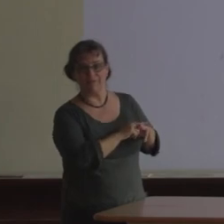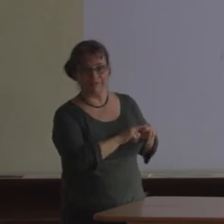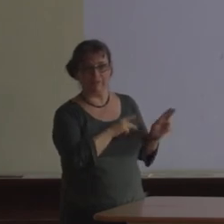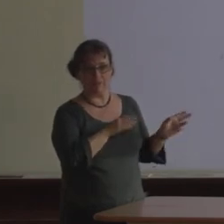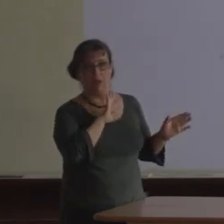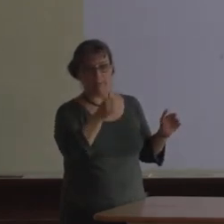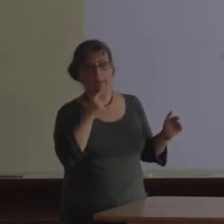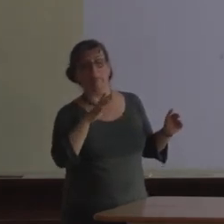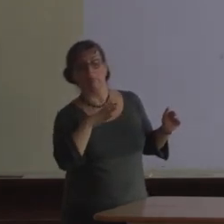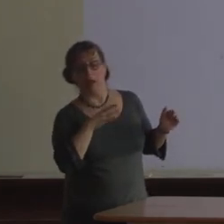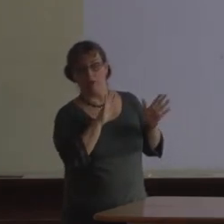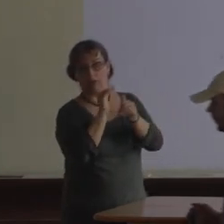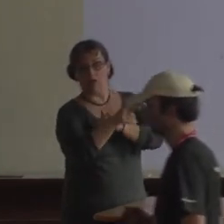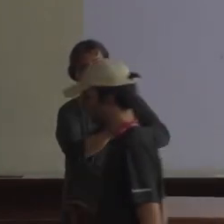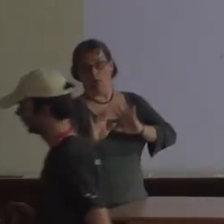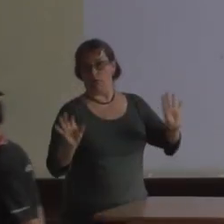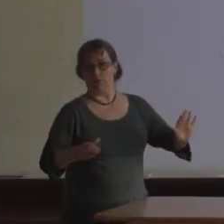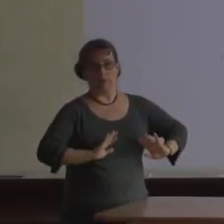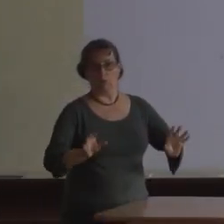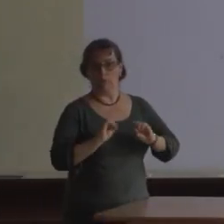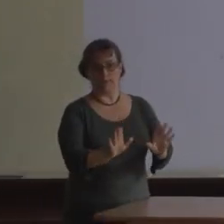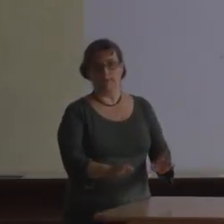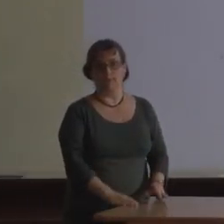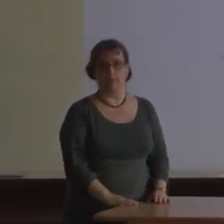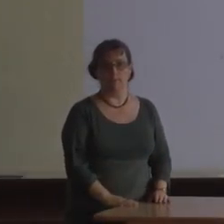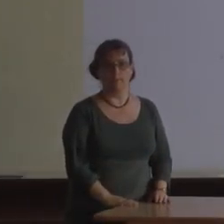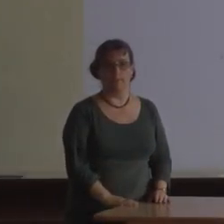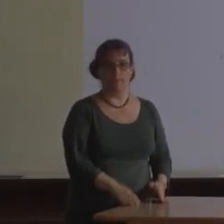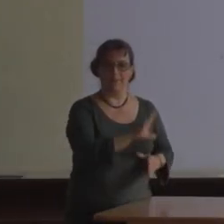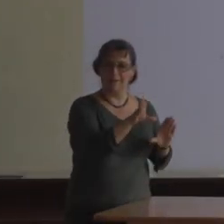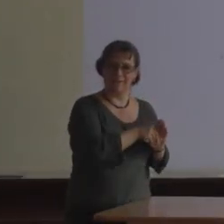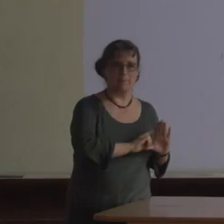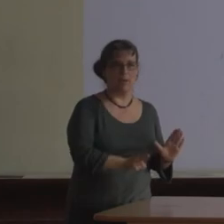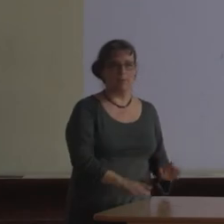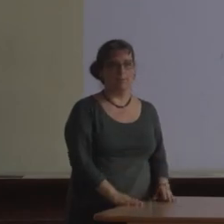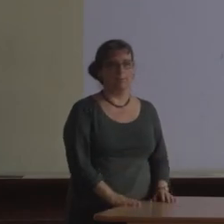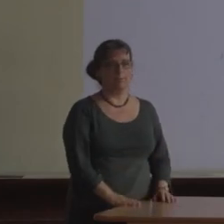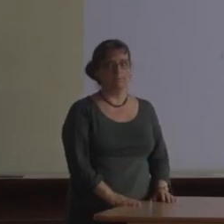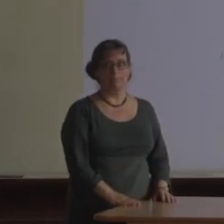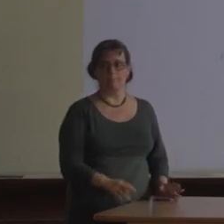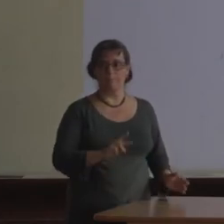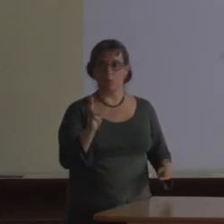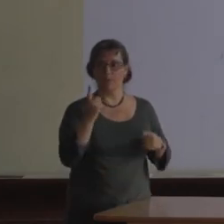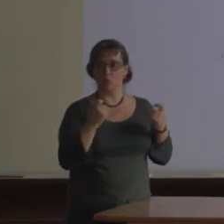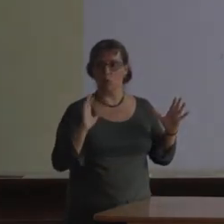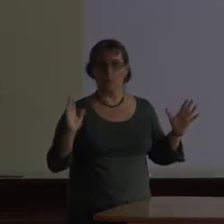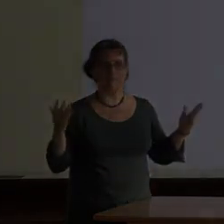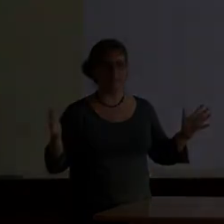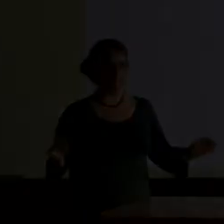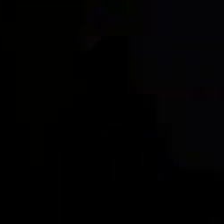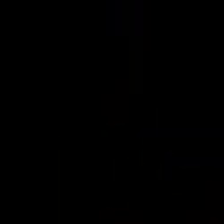Ouais. D'autres questions? On est bon? Merci.